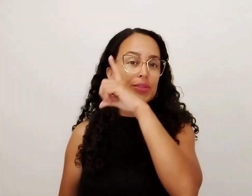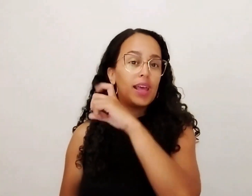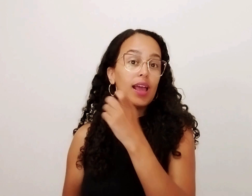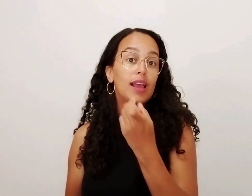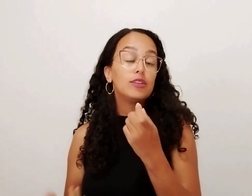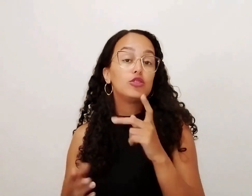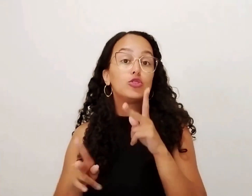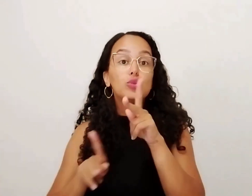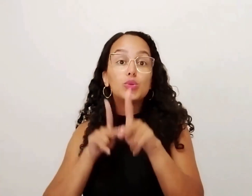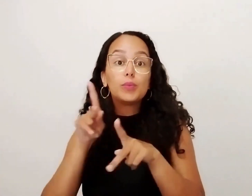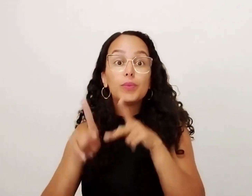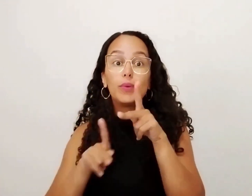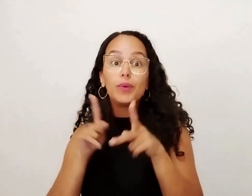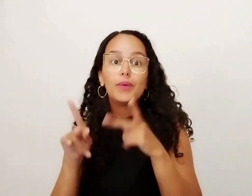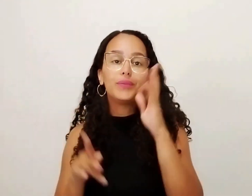externas.